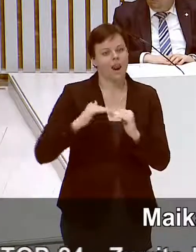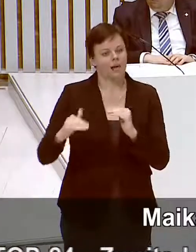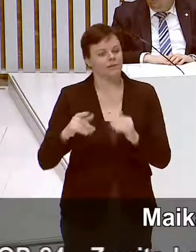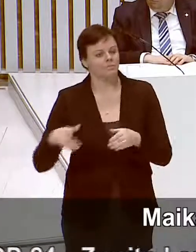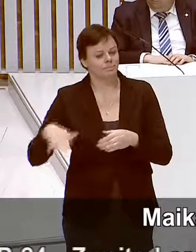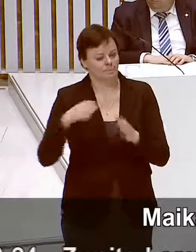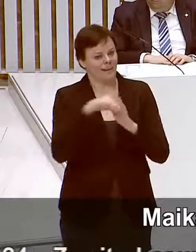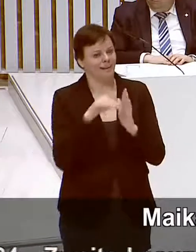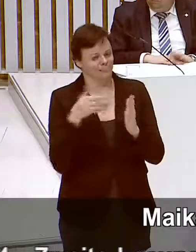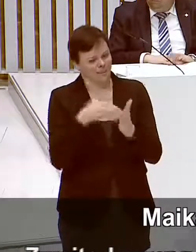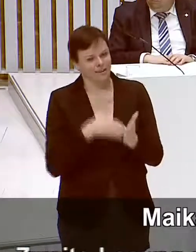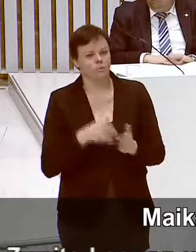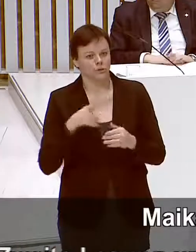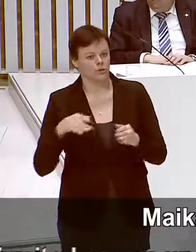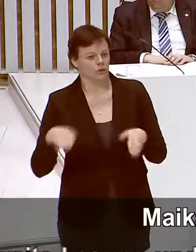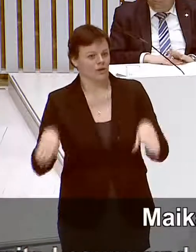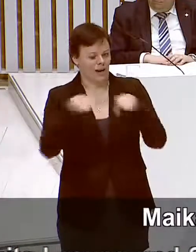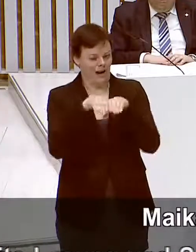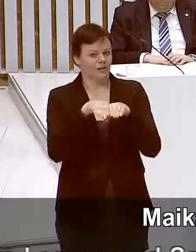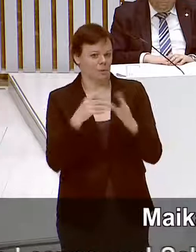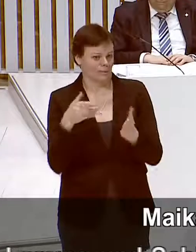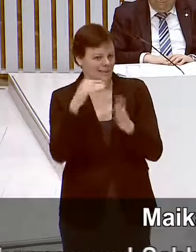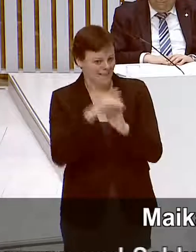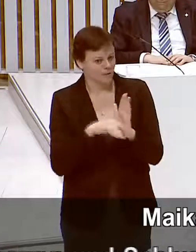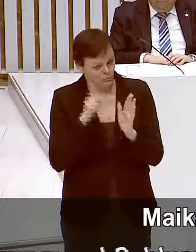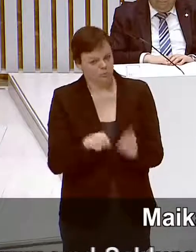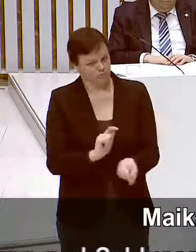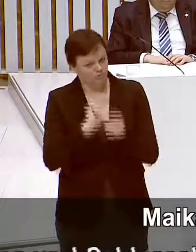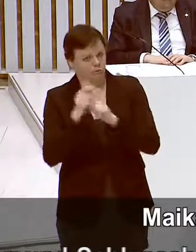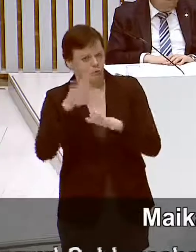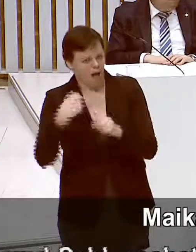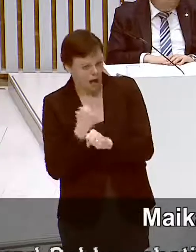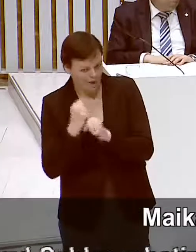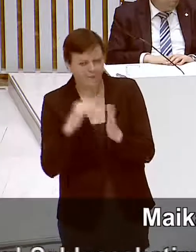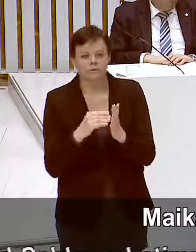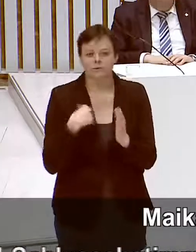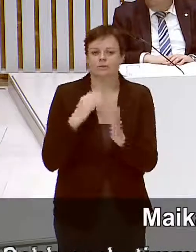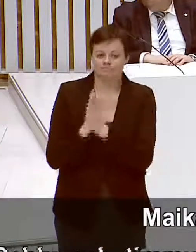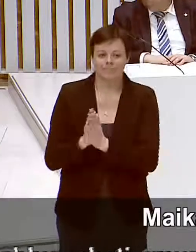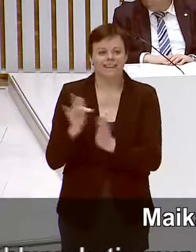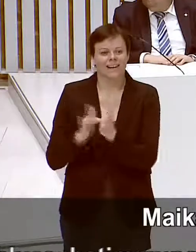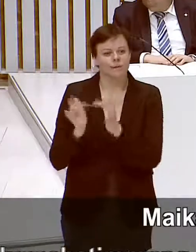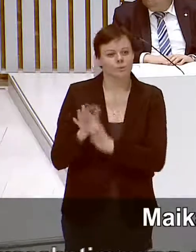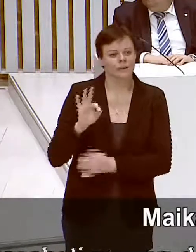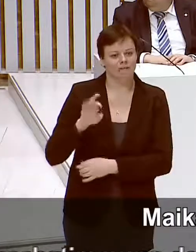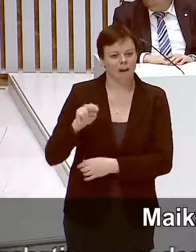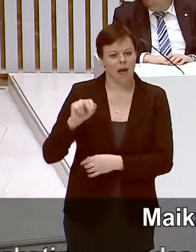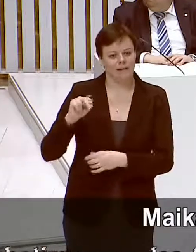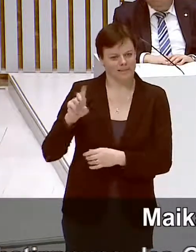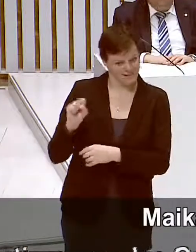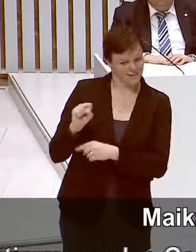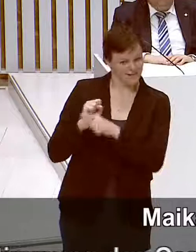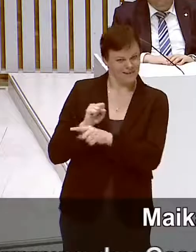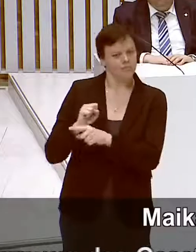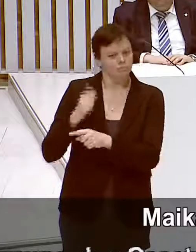geben. Und ich würde Herr de Jesus Fernandes diesbezüglich die schon gelaufenen